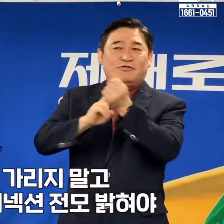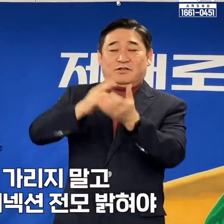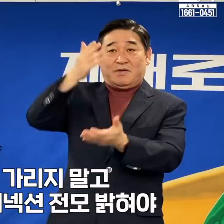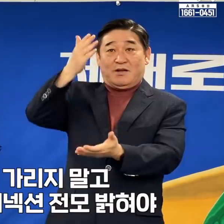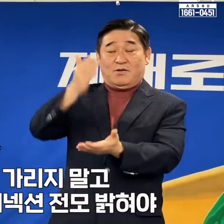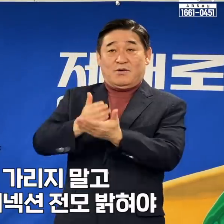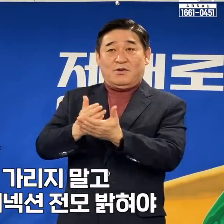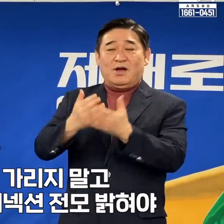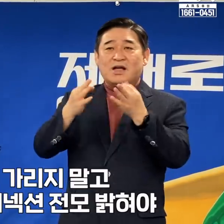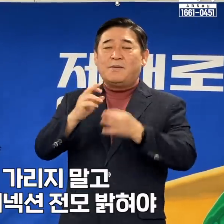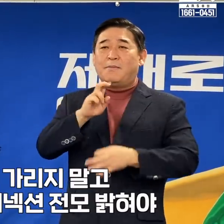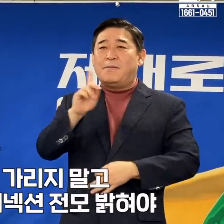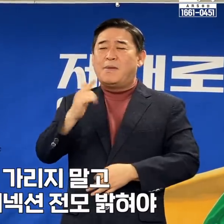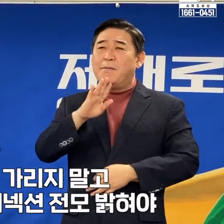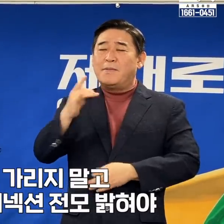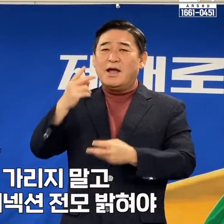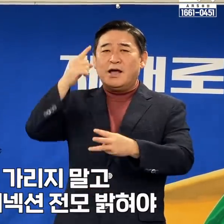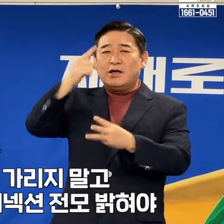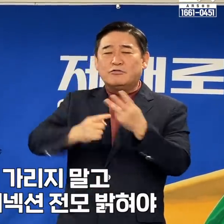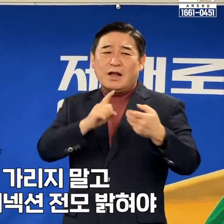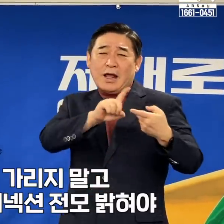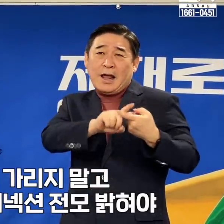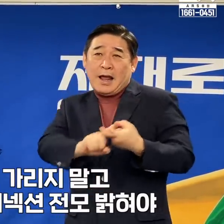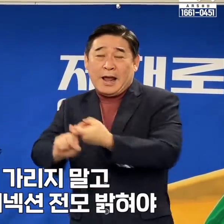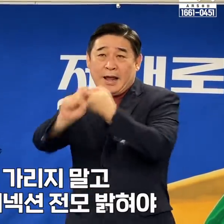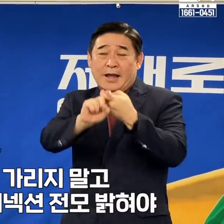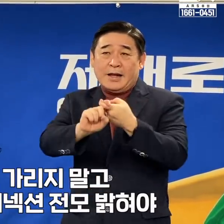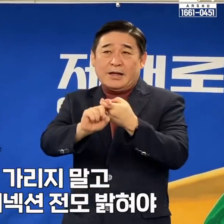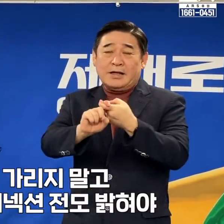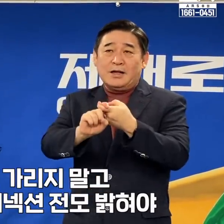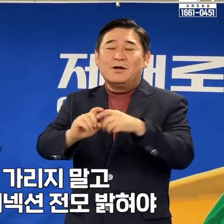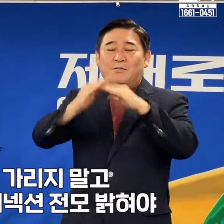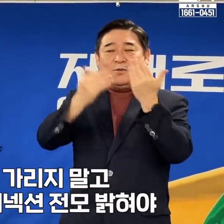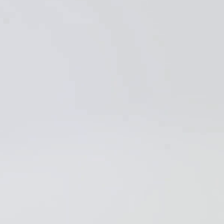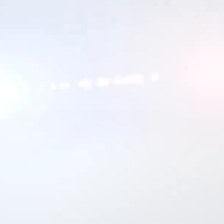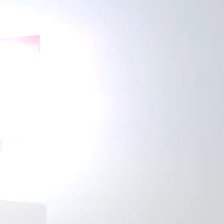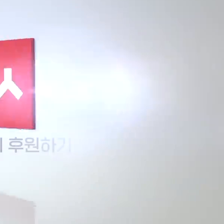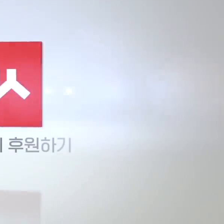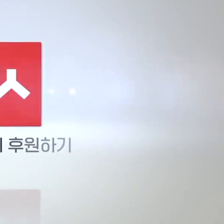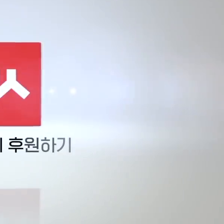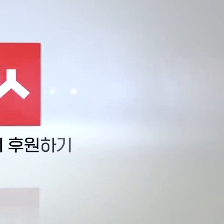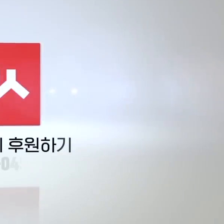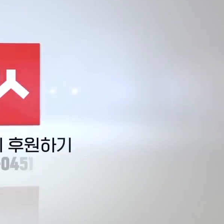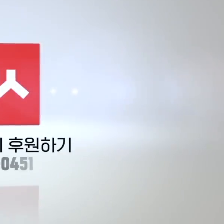가리지 말고 김만배, 윤석열 커넥션의 전모를 밝히십시오.